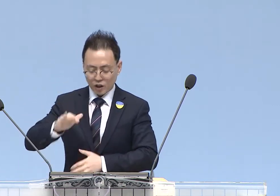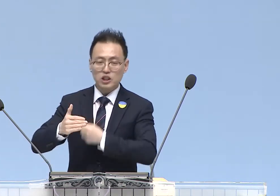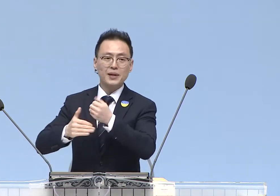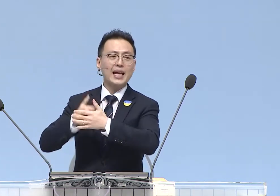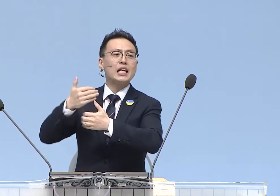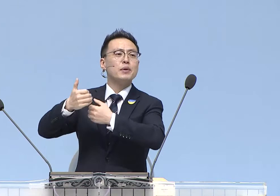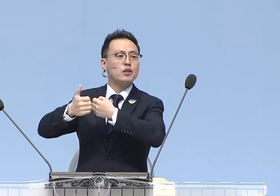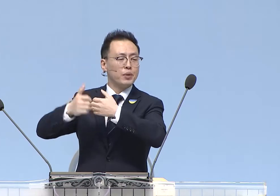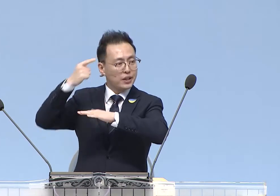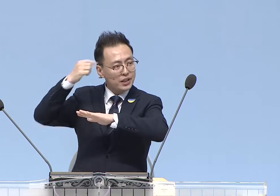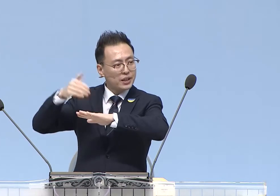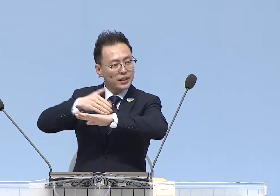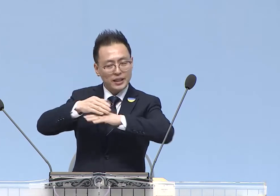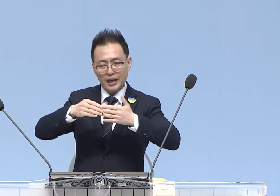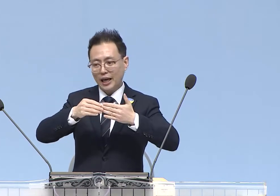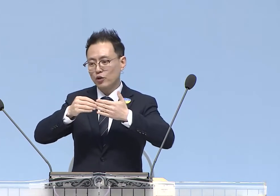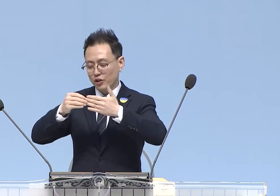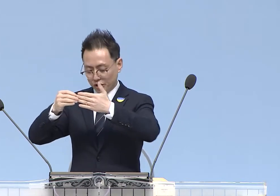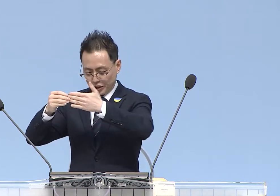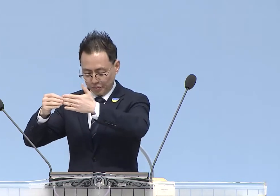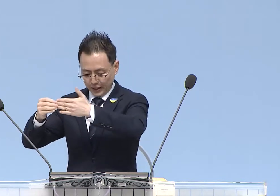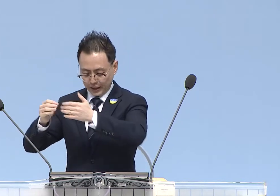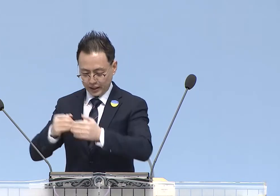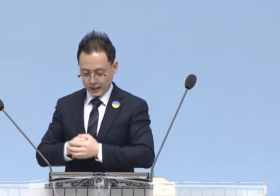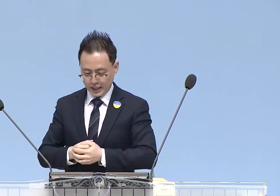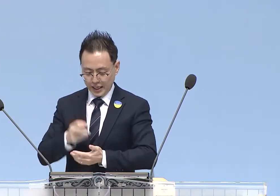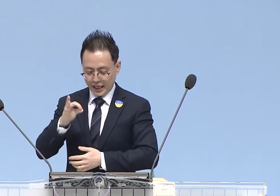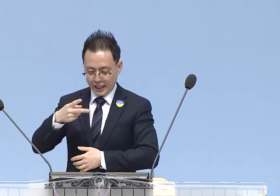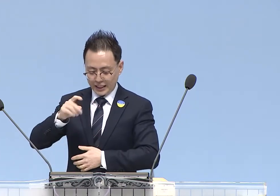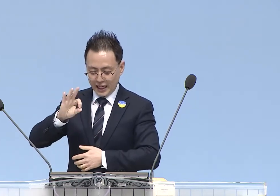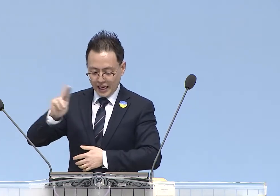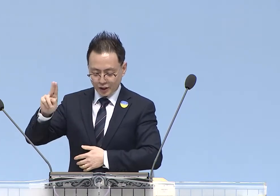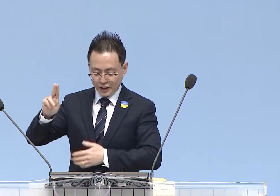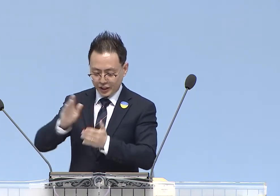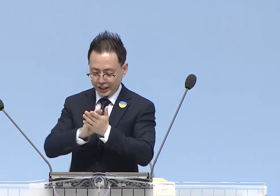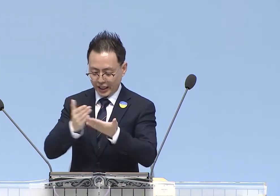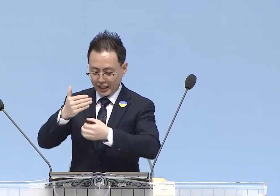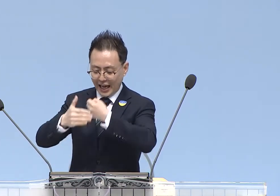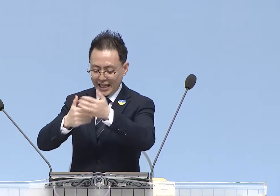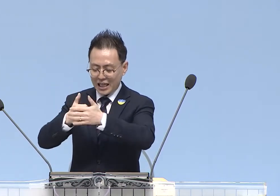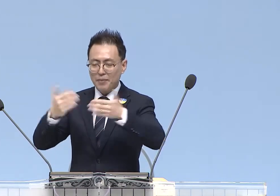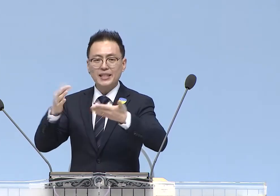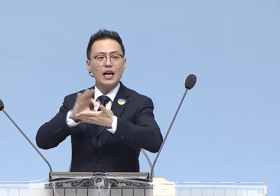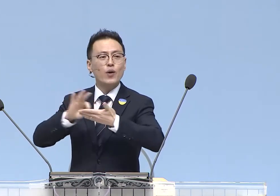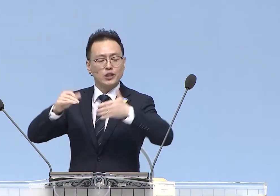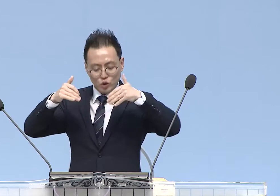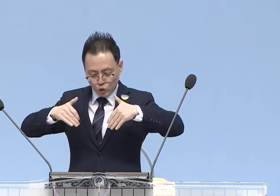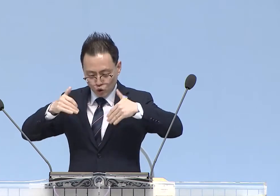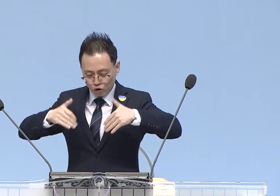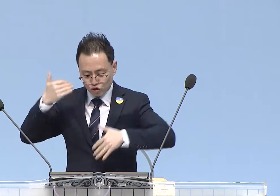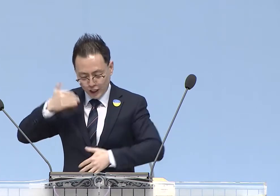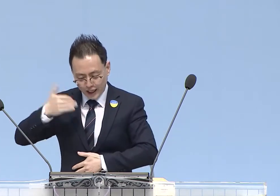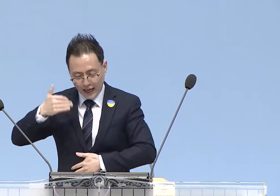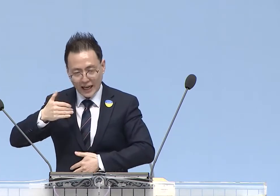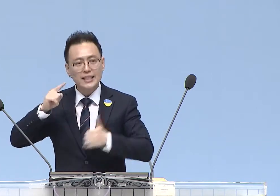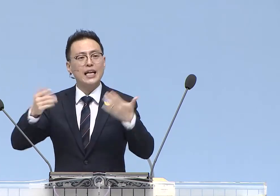그렇지만 하나님의 섭리는 계속 이어졌습니다. 이사야서에서 증언되는 하나님이 사용하시는 종은 누구인가? 그